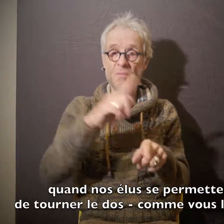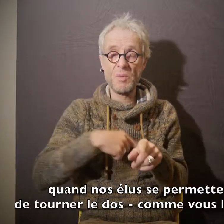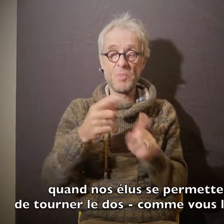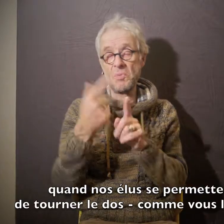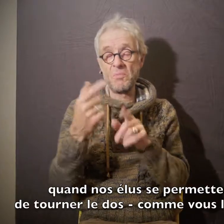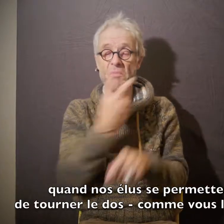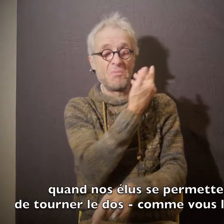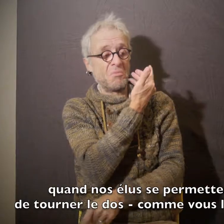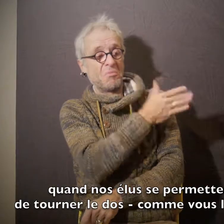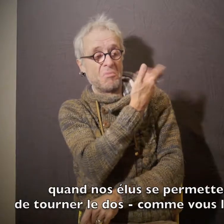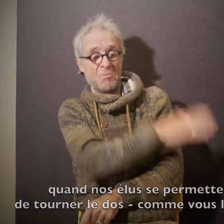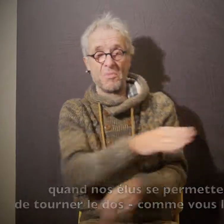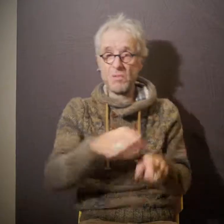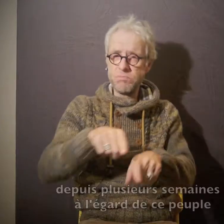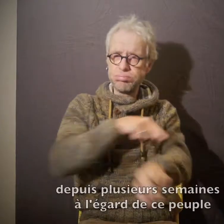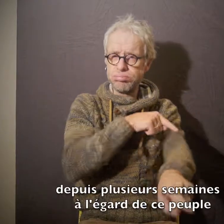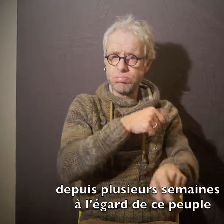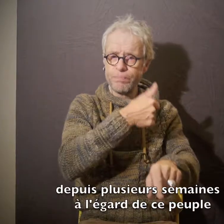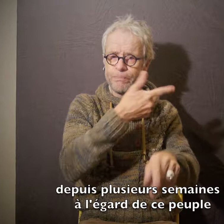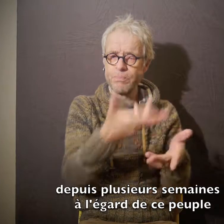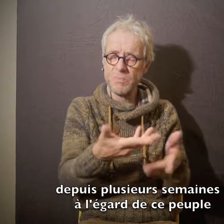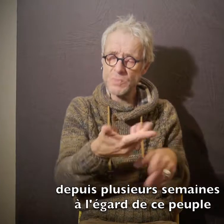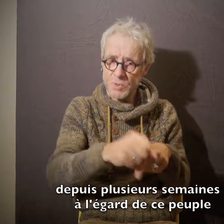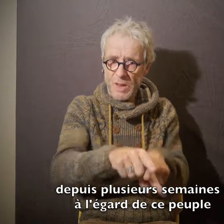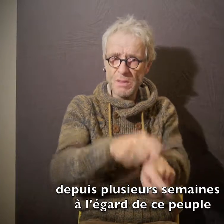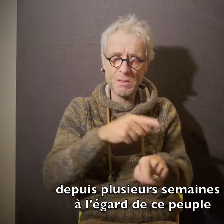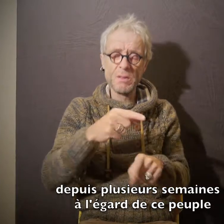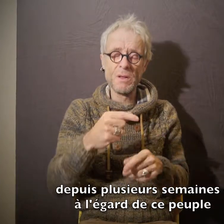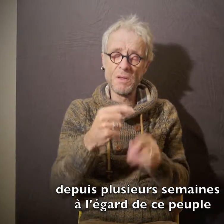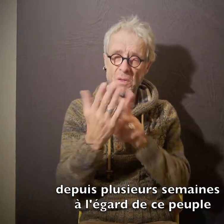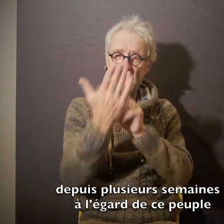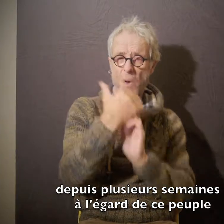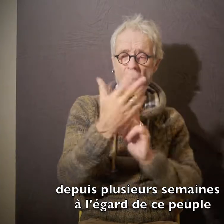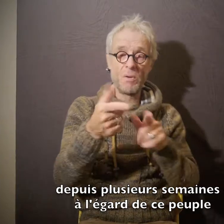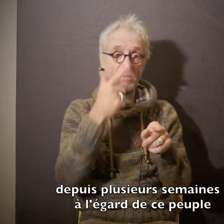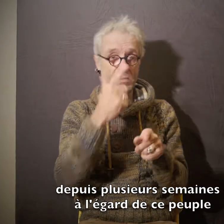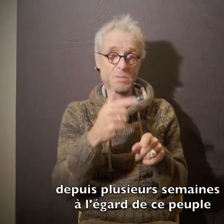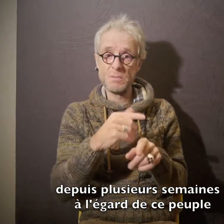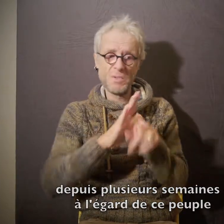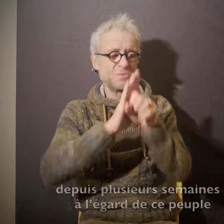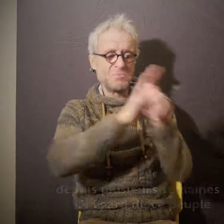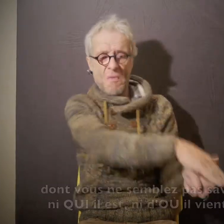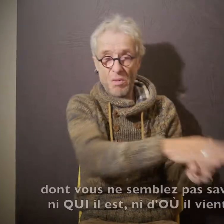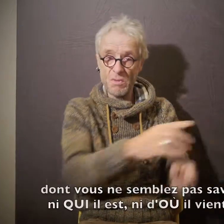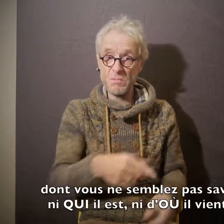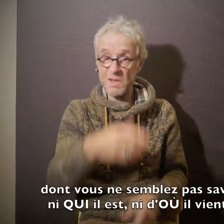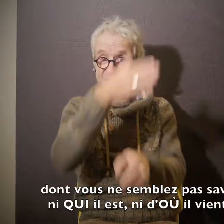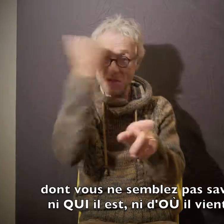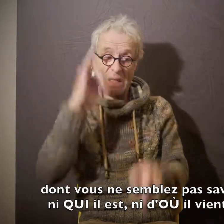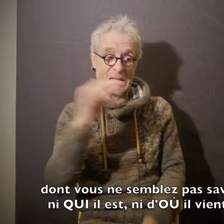depuis plusieurs semaines, à l'égard de ce peuple dont vous ne semblez pas savoir ni qui il est, ni d'où